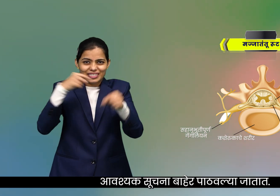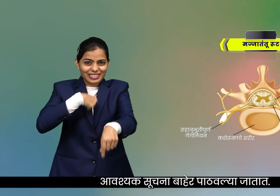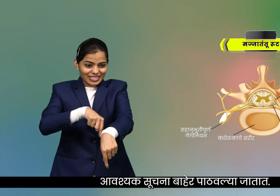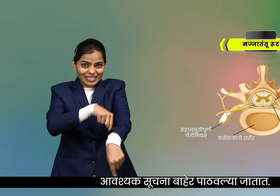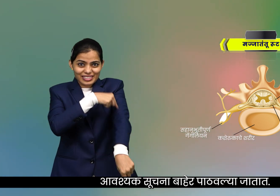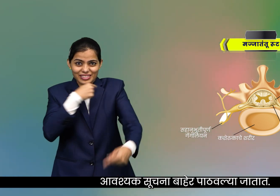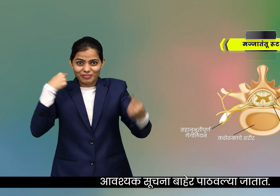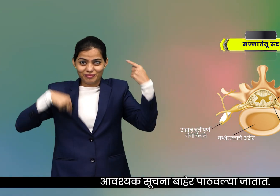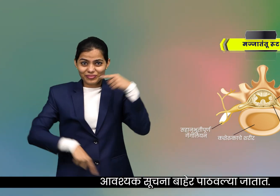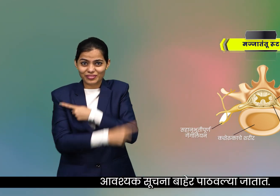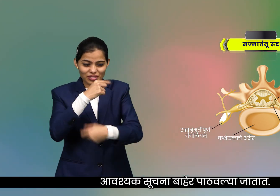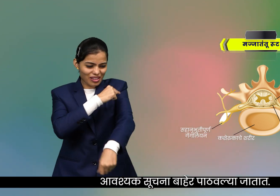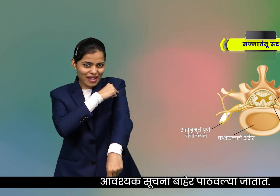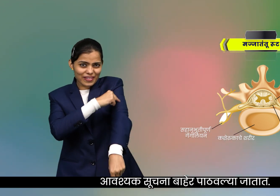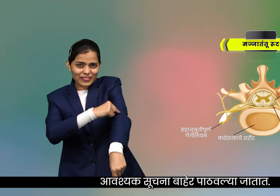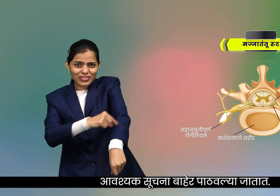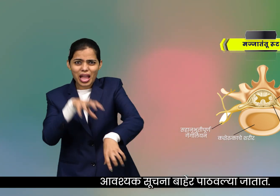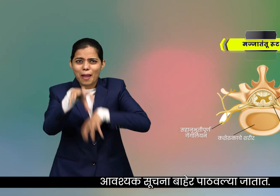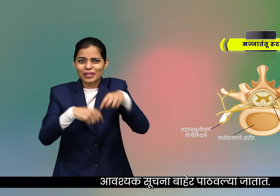आवश्यक सूचना बाहेर पाठवल्या जातात.